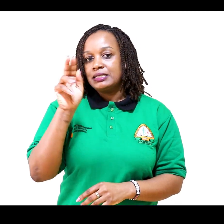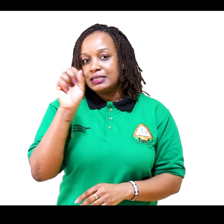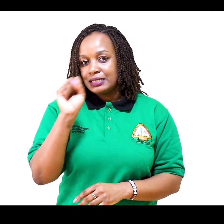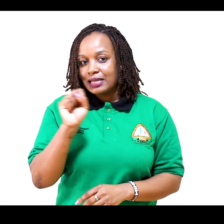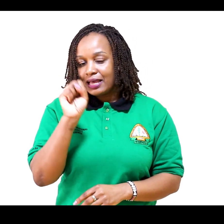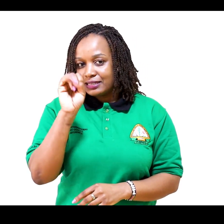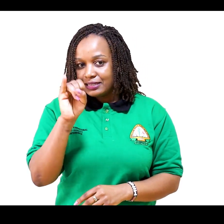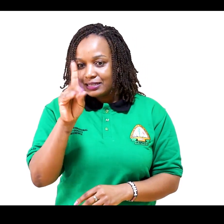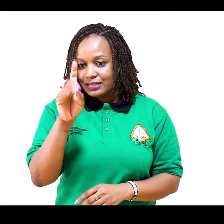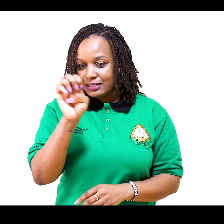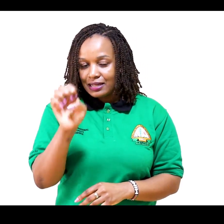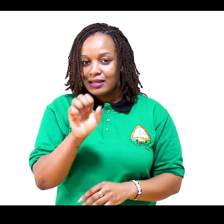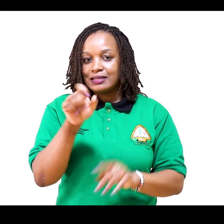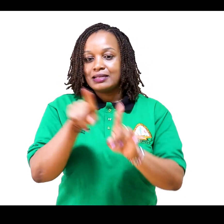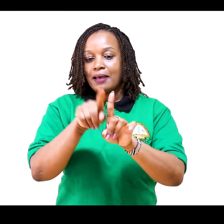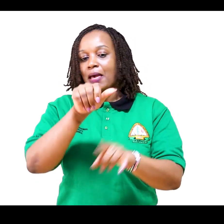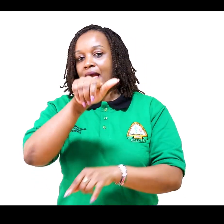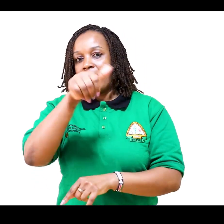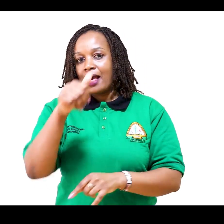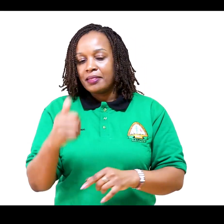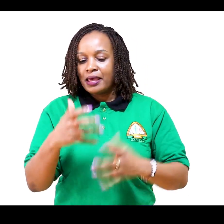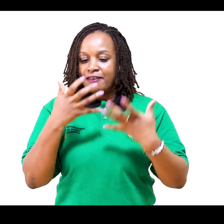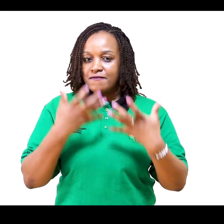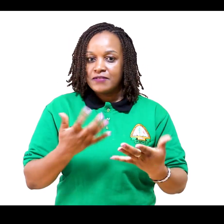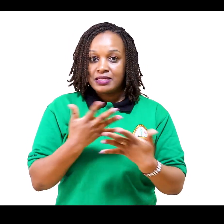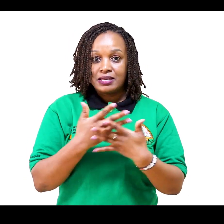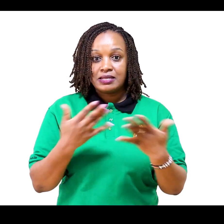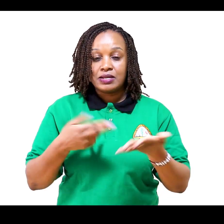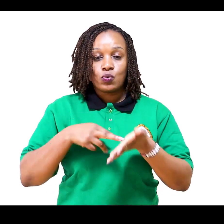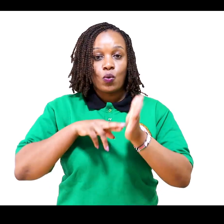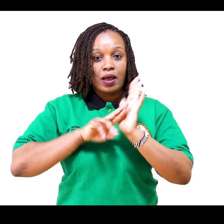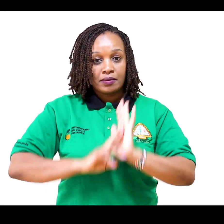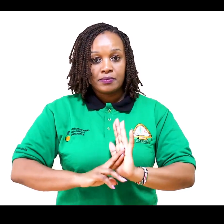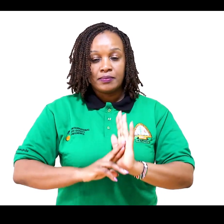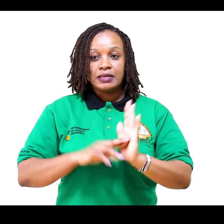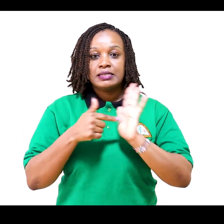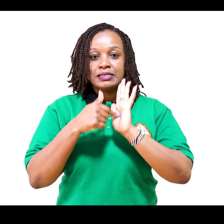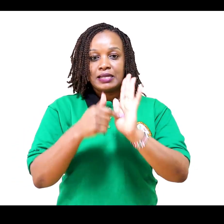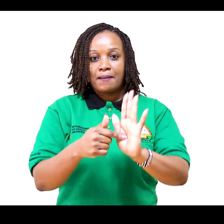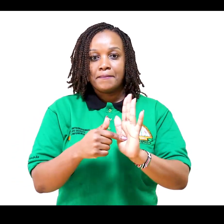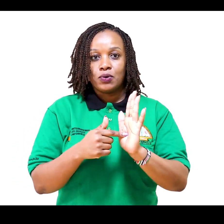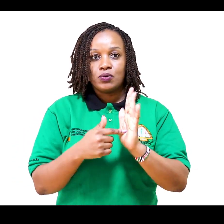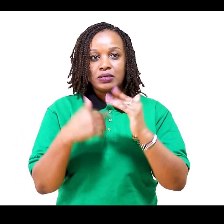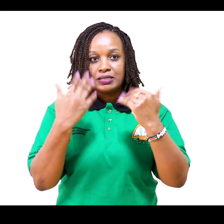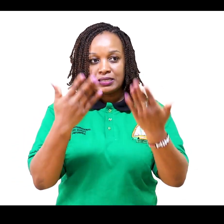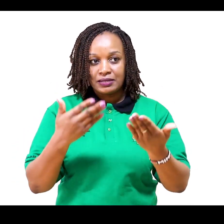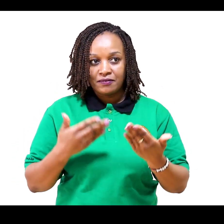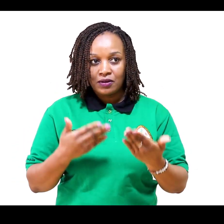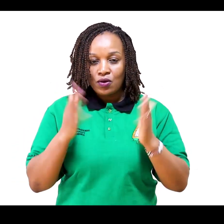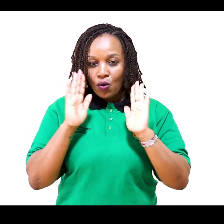na vichafuzi vingine, mahitaji ni sampuli iliyopokelewa kama ilivyo, imejitolea